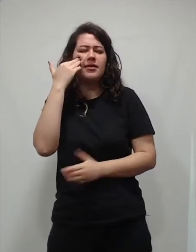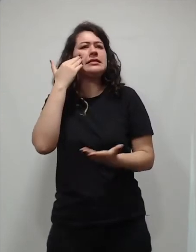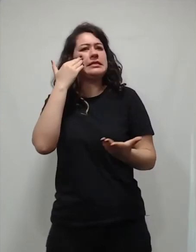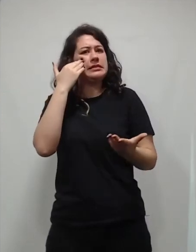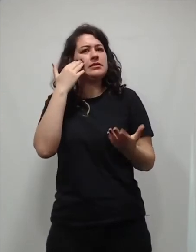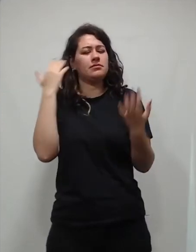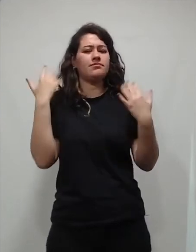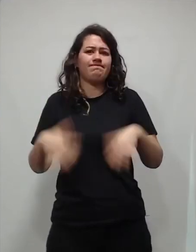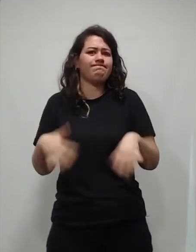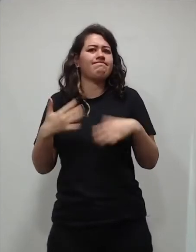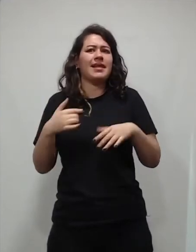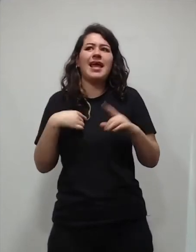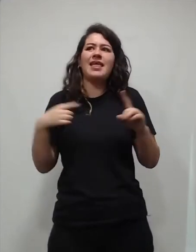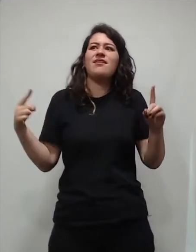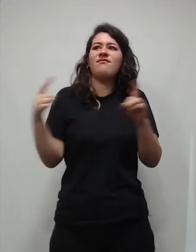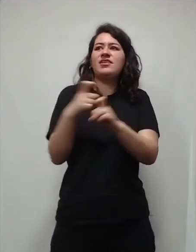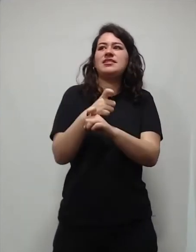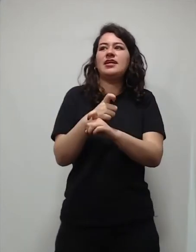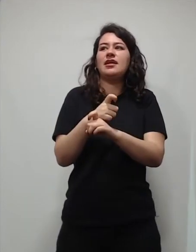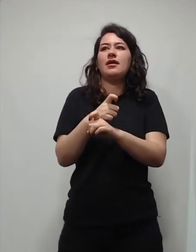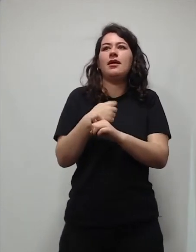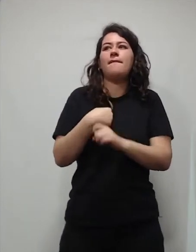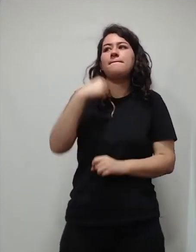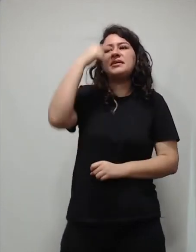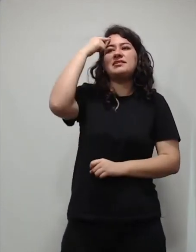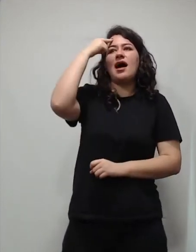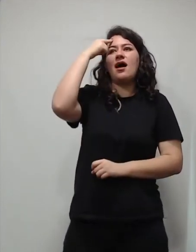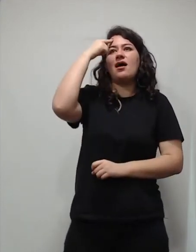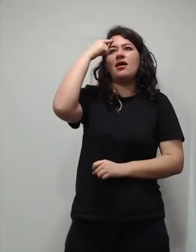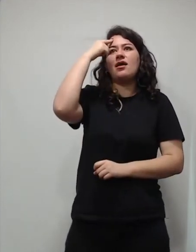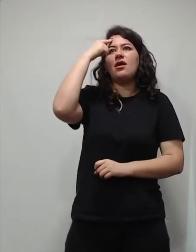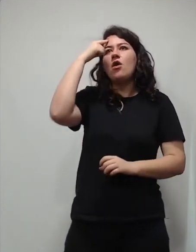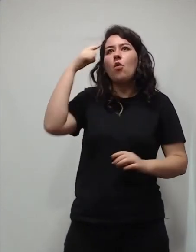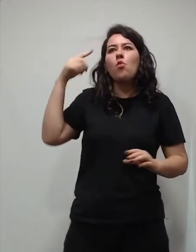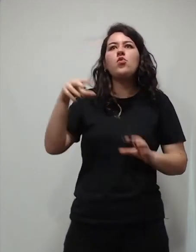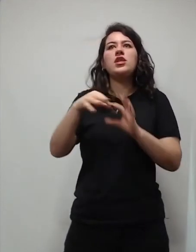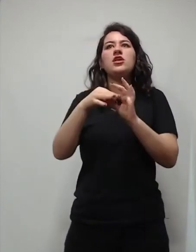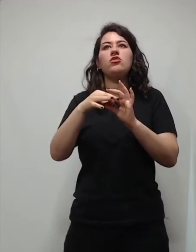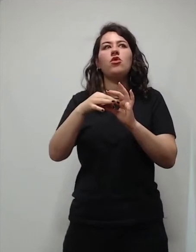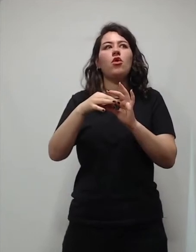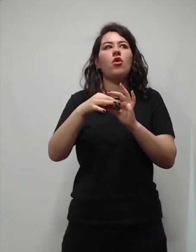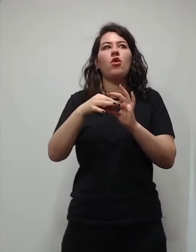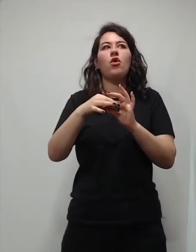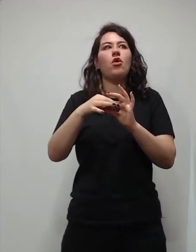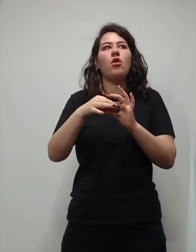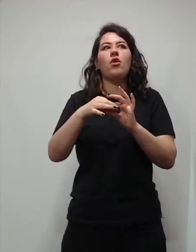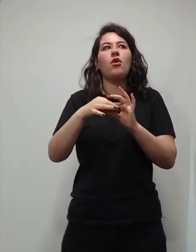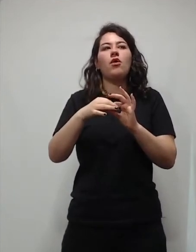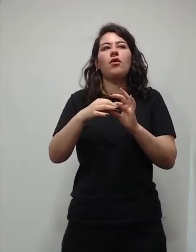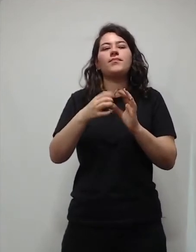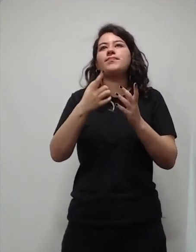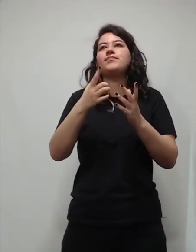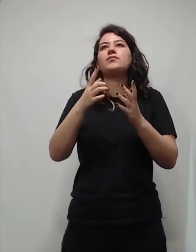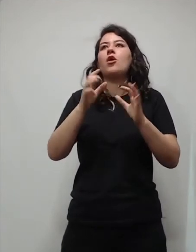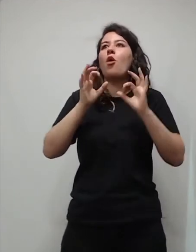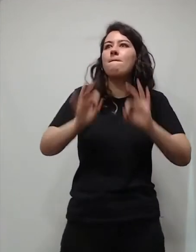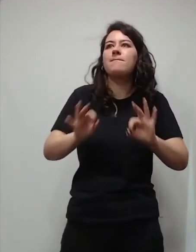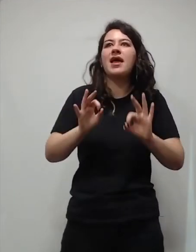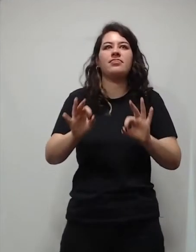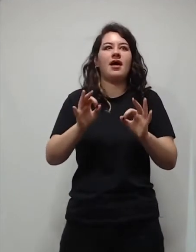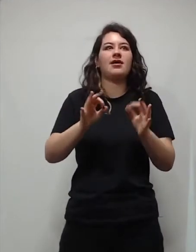es muy difícil para mí no pensarlo en términos transversales a la vida de la sociedad en su